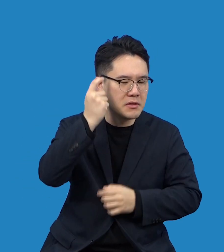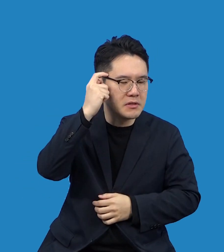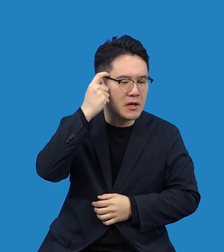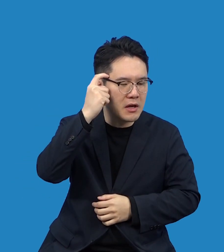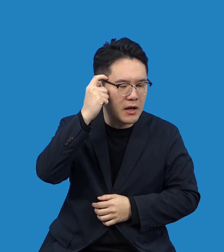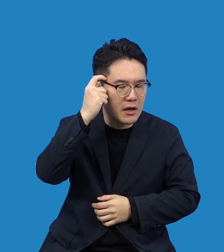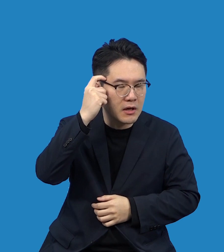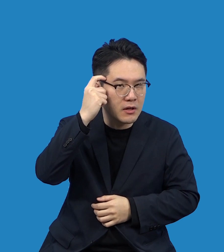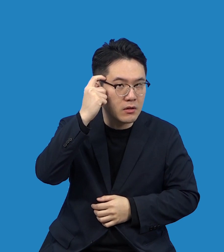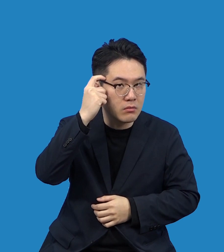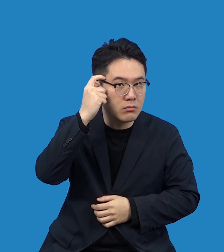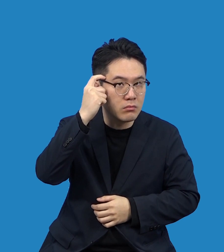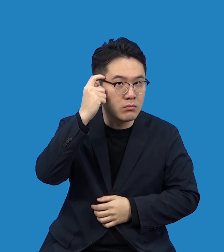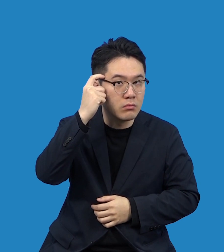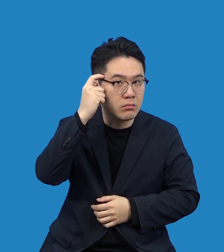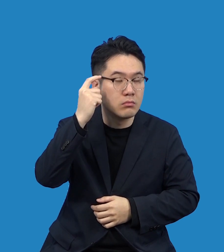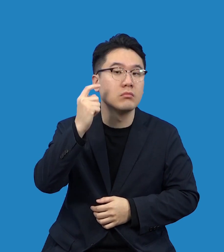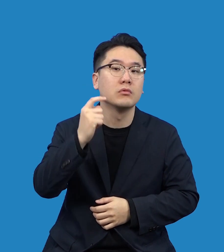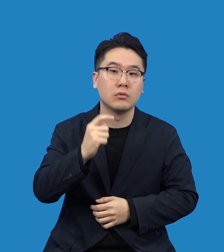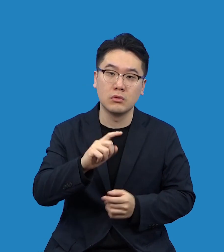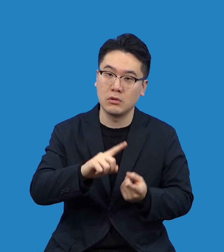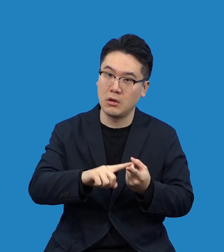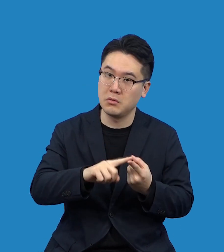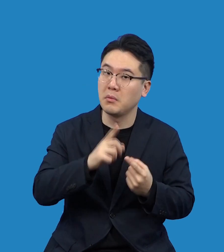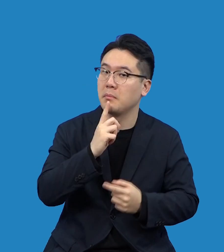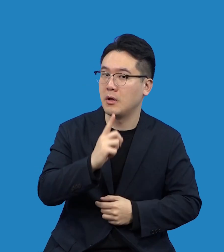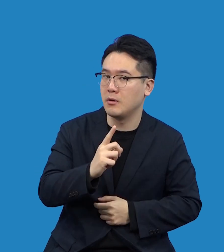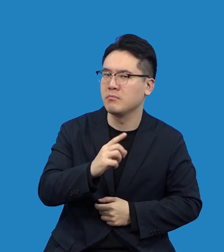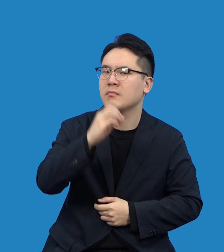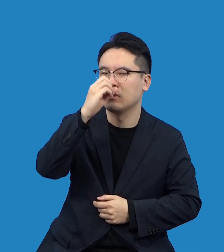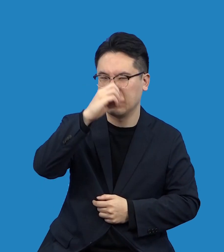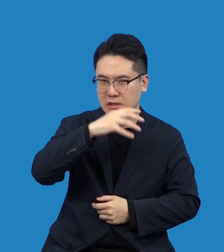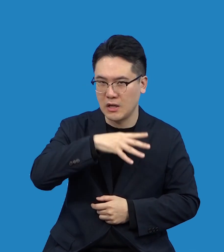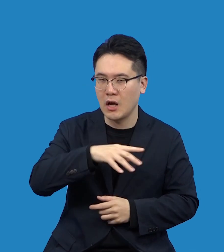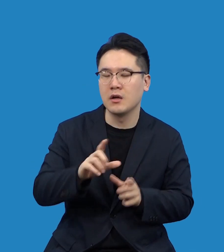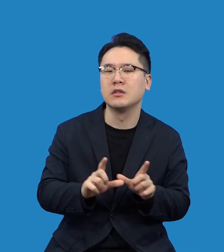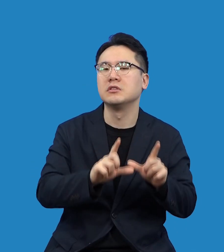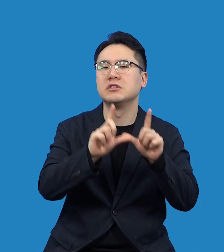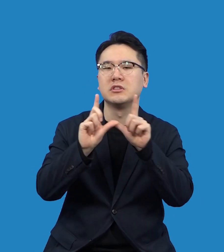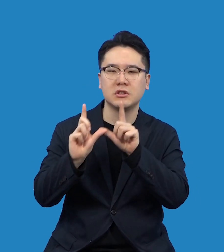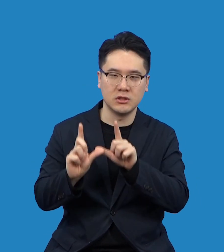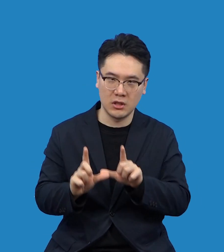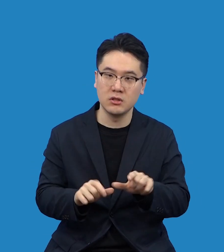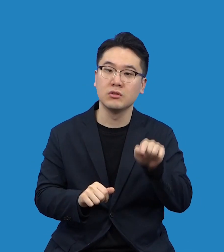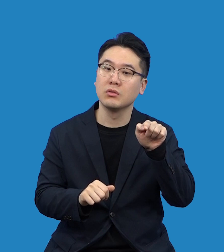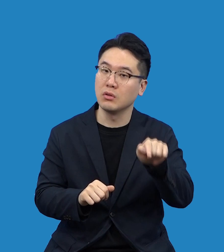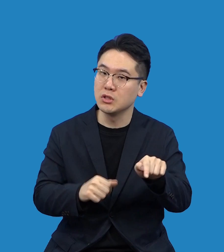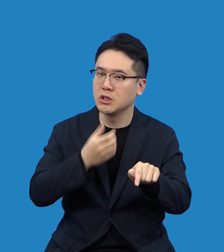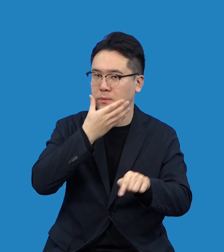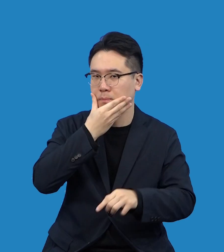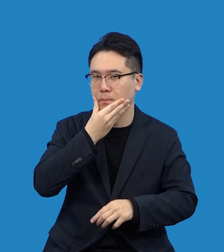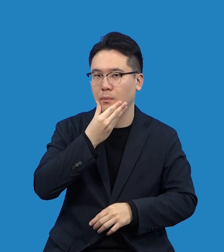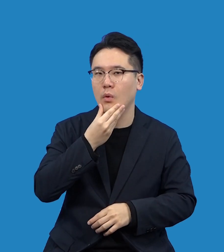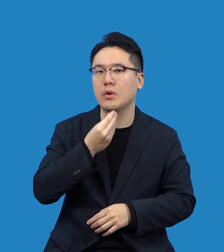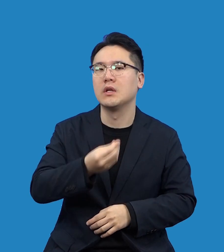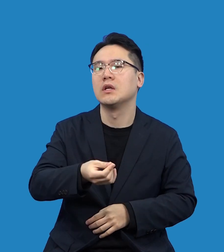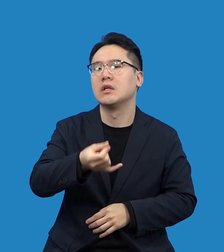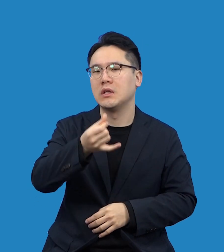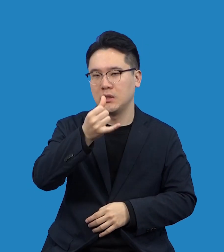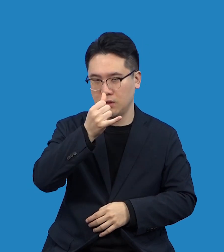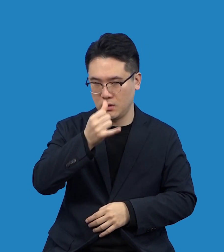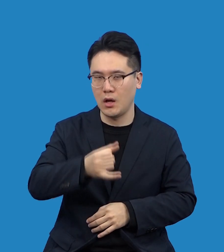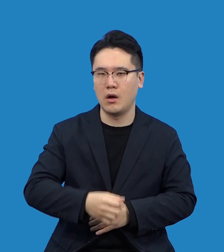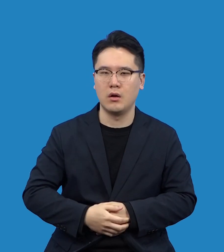전제하면서 그냥 지내는 것이 더욱 복이 있으리로다 이렇게 말하고